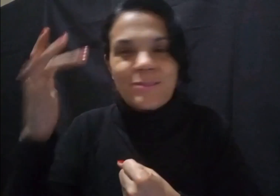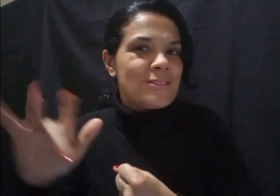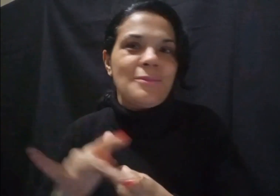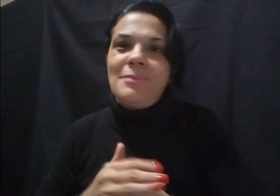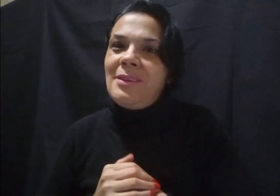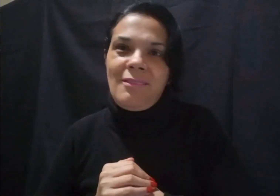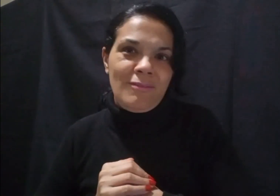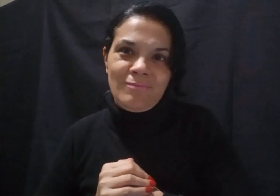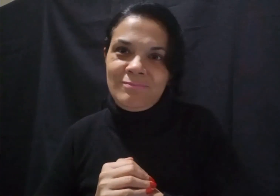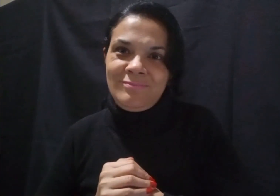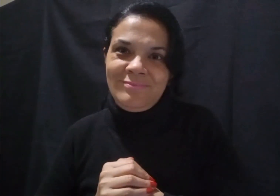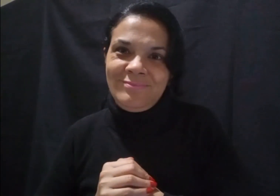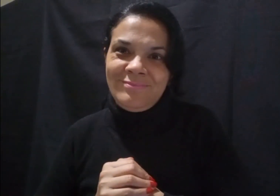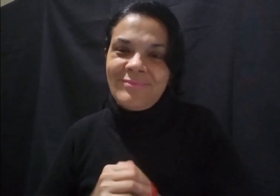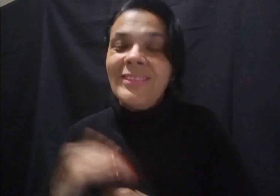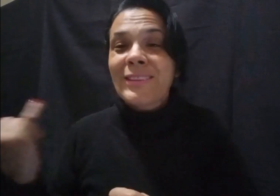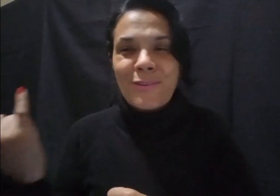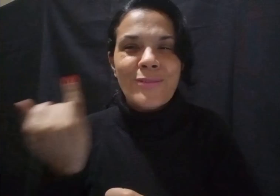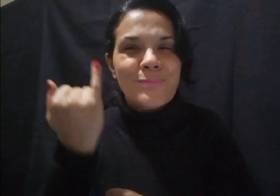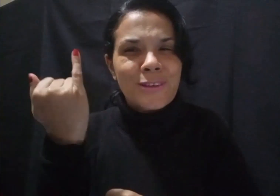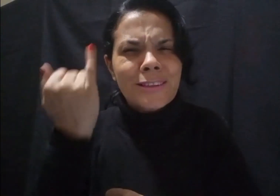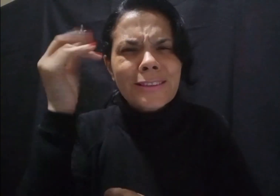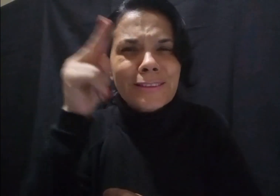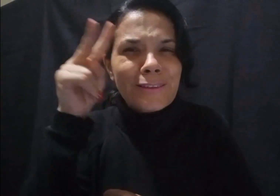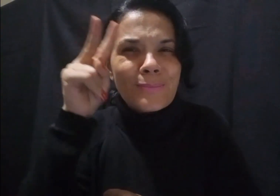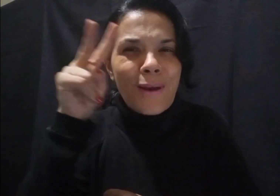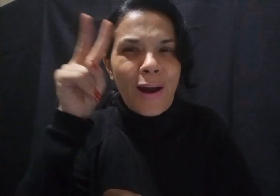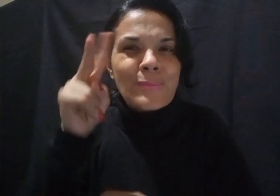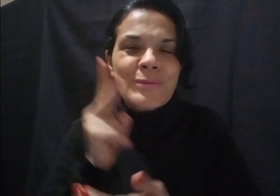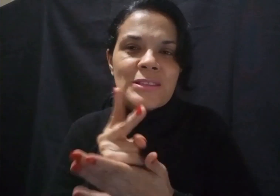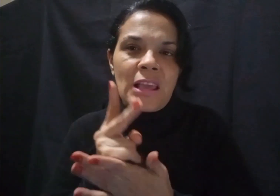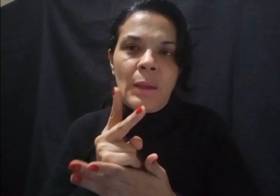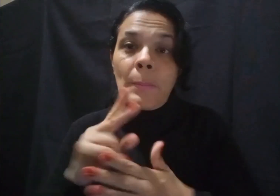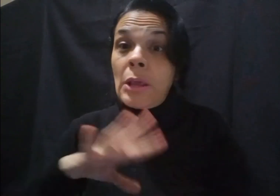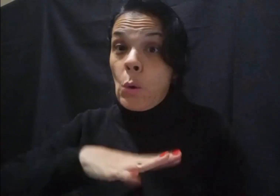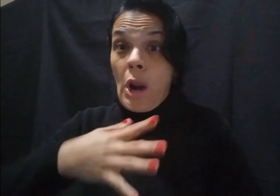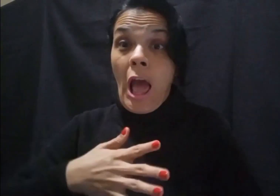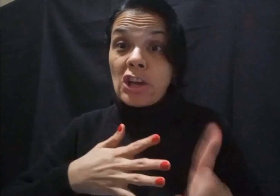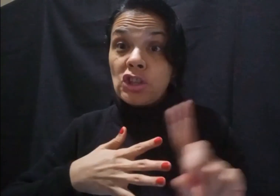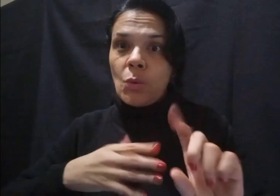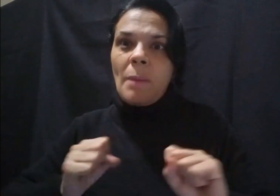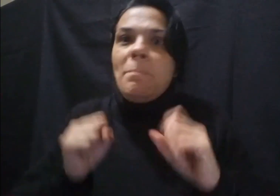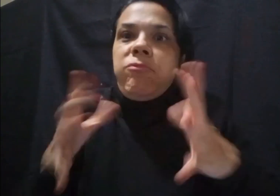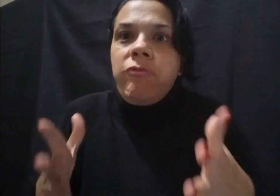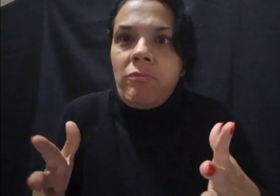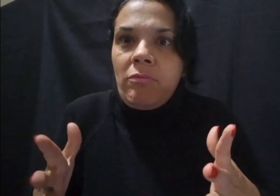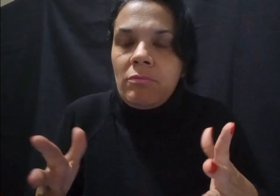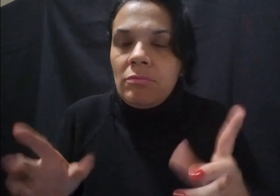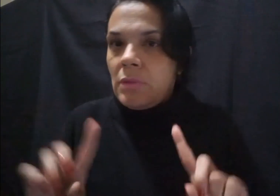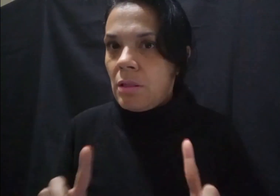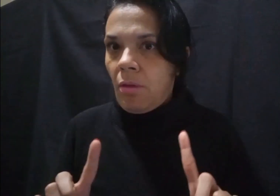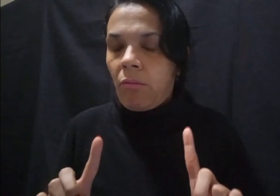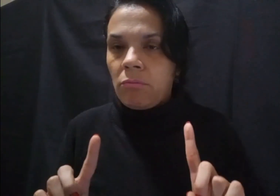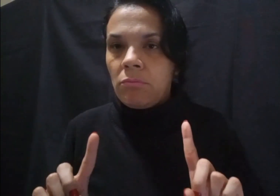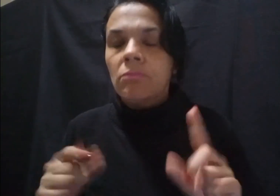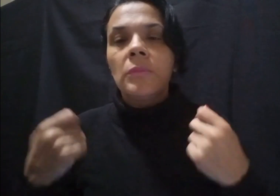possuíamos. Interessante não esquecermos que a coragem não é impulsividade, não é agir sem